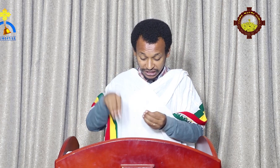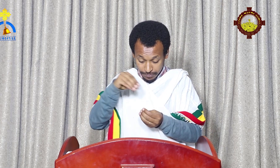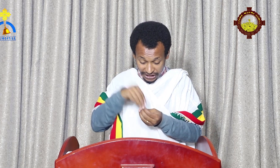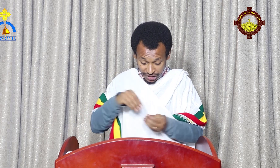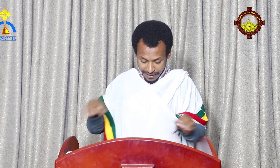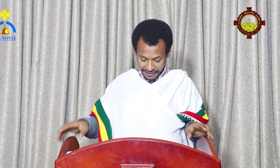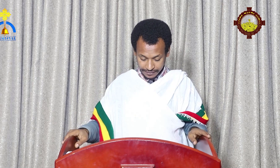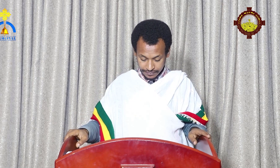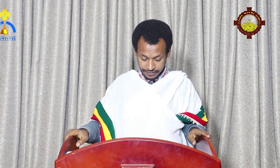በተጨማሪ